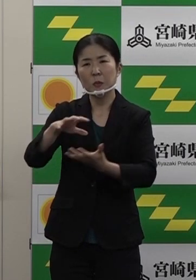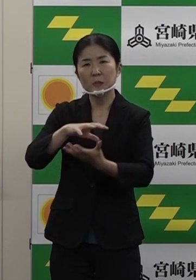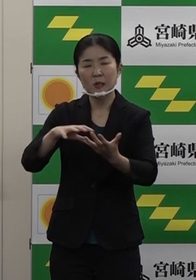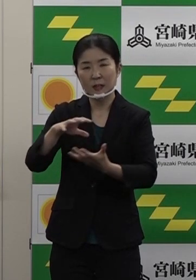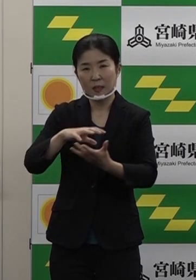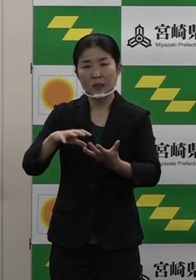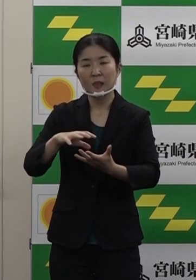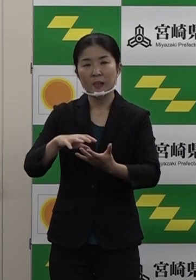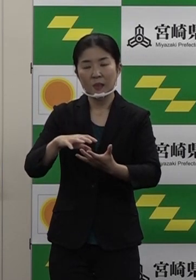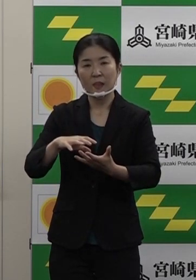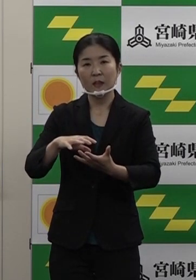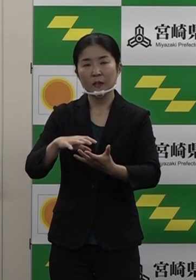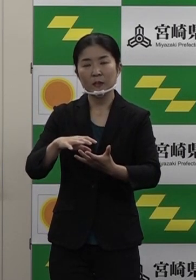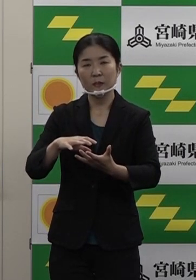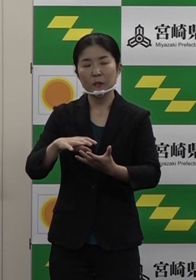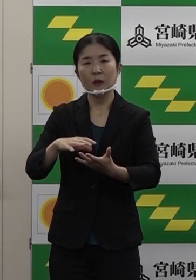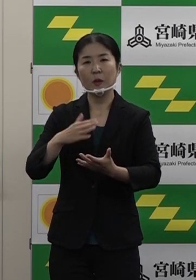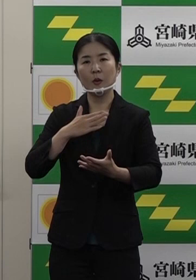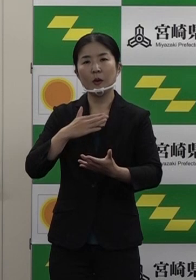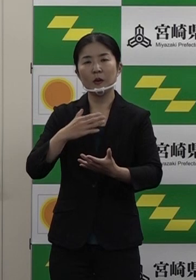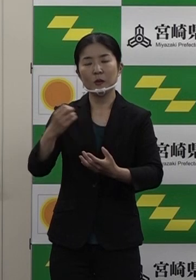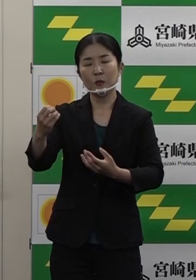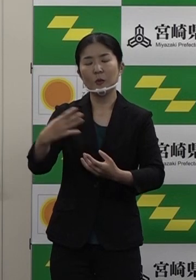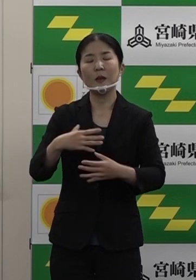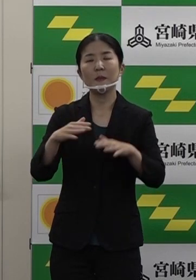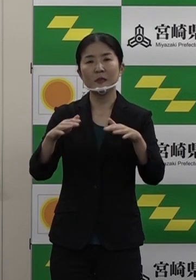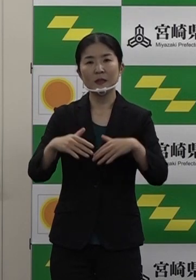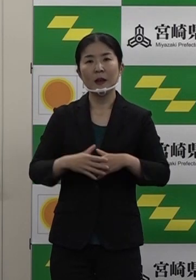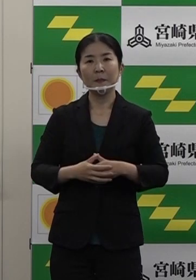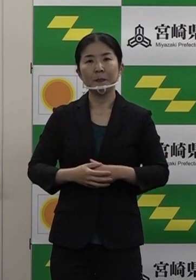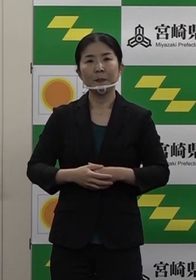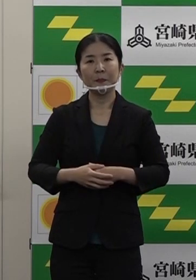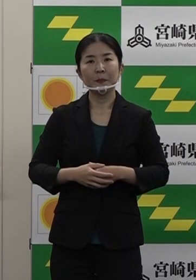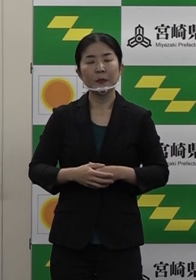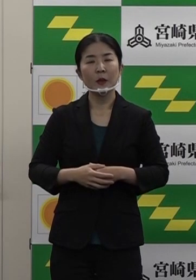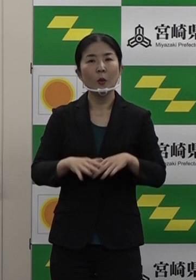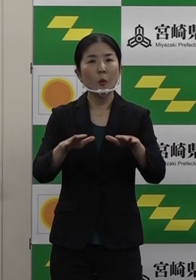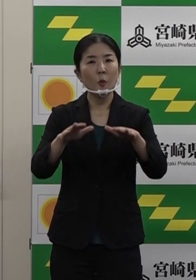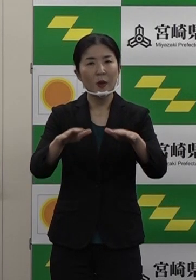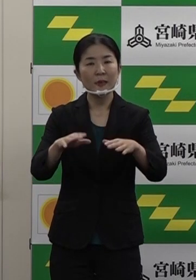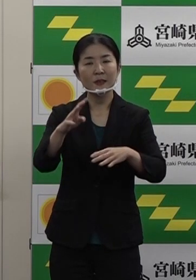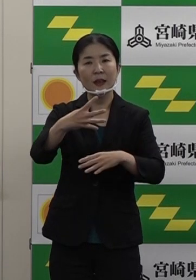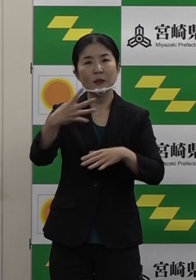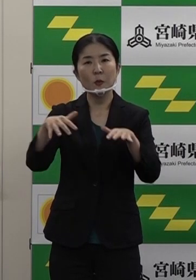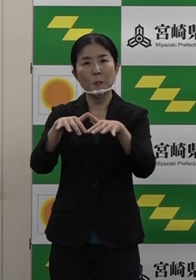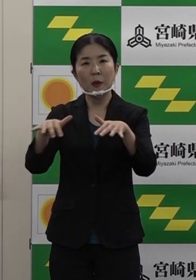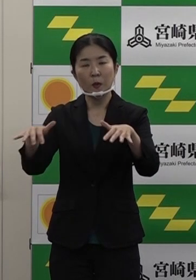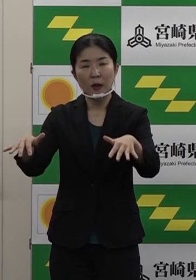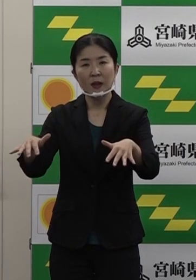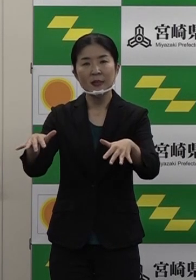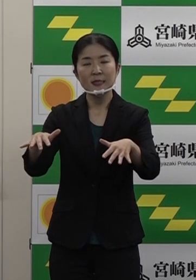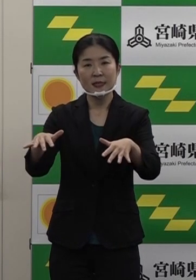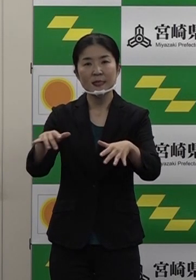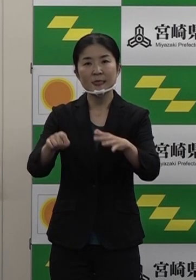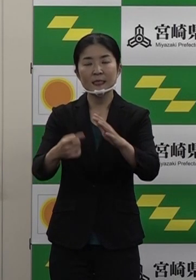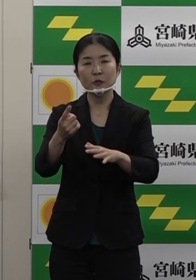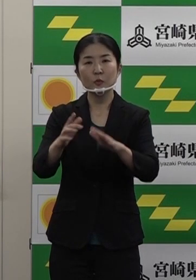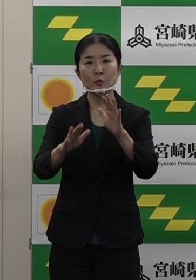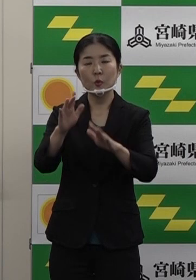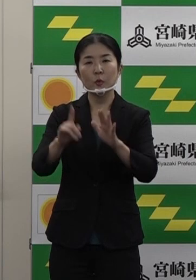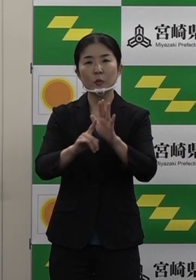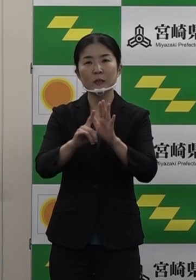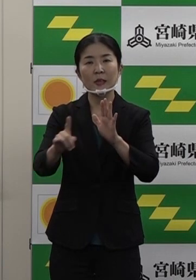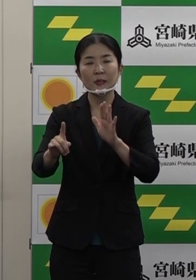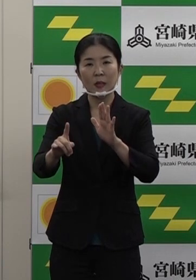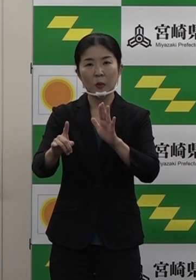ただいているところであります。特に今回第4波におきましては緊急事態宣言を県下